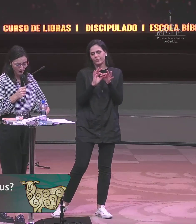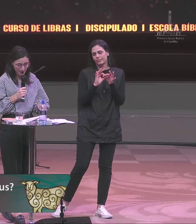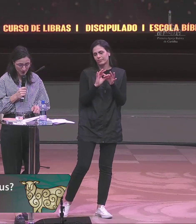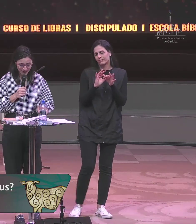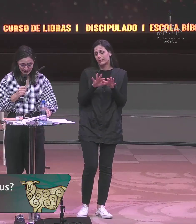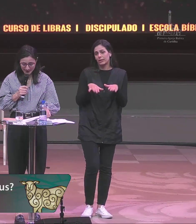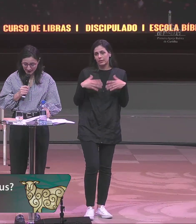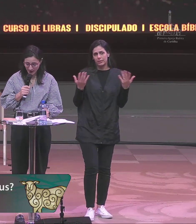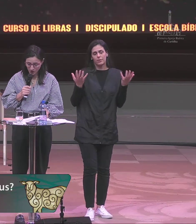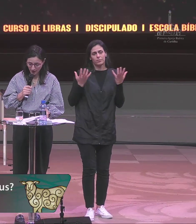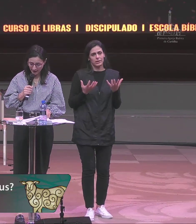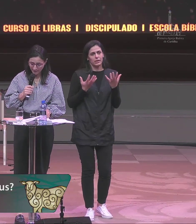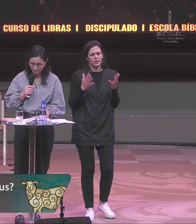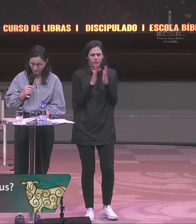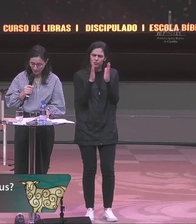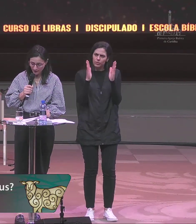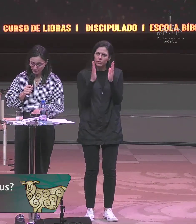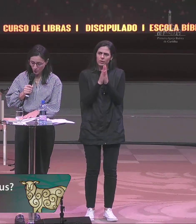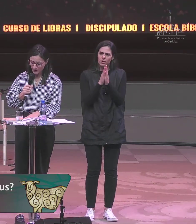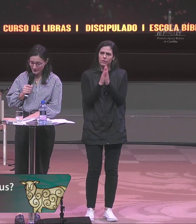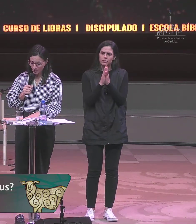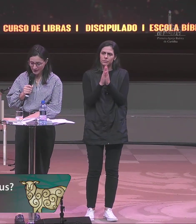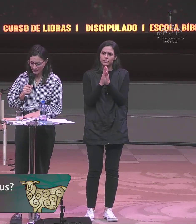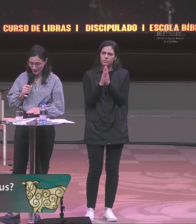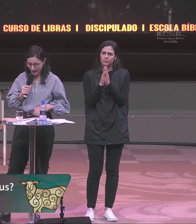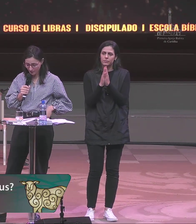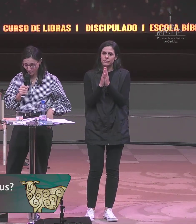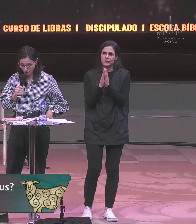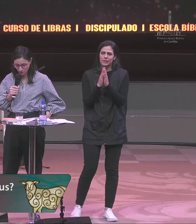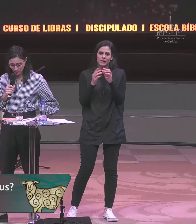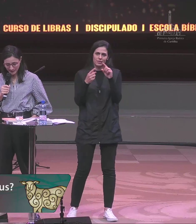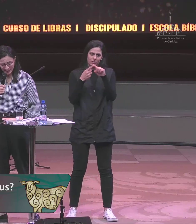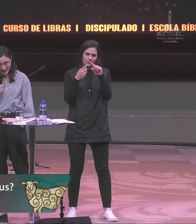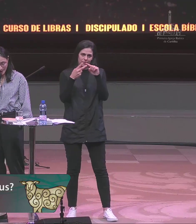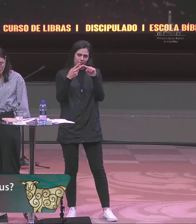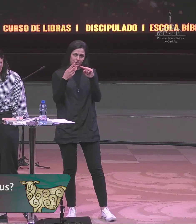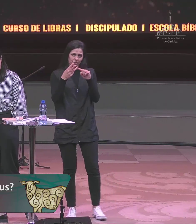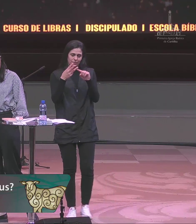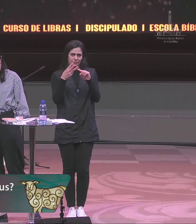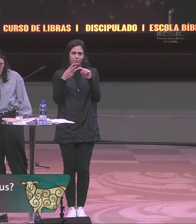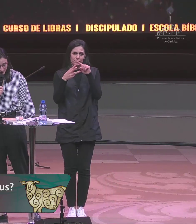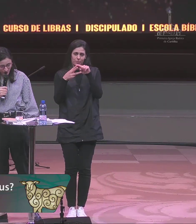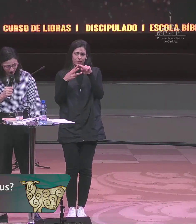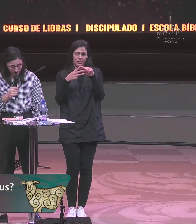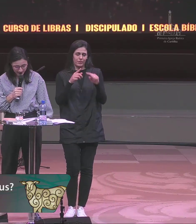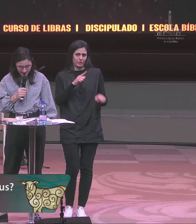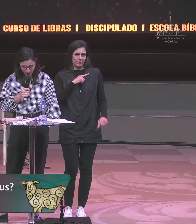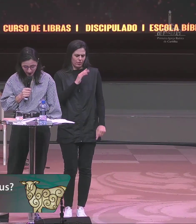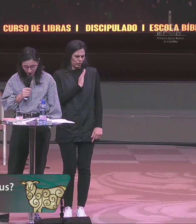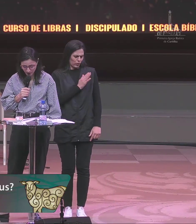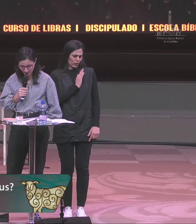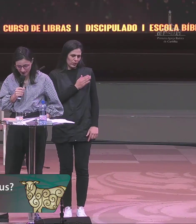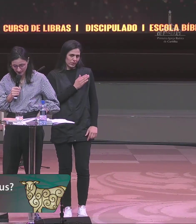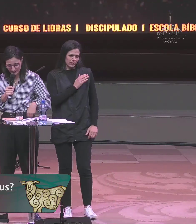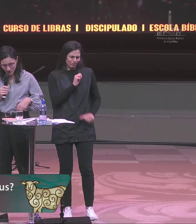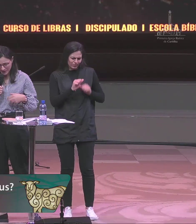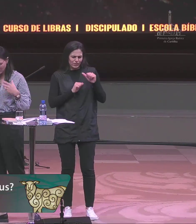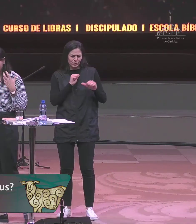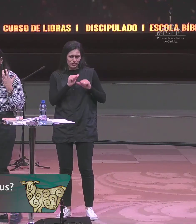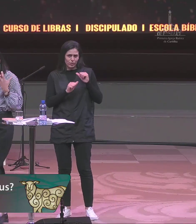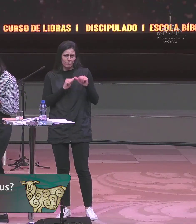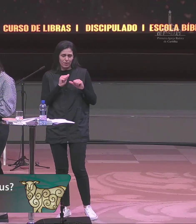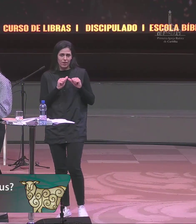Será que a oração por você será como o ponto 2 que a gente conversou? Que quando nós